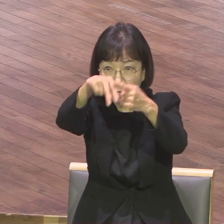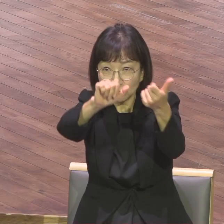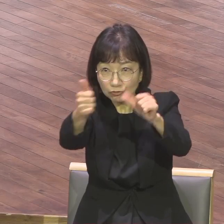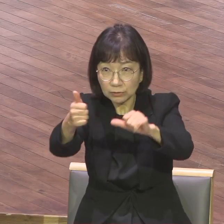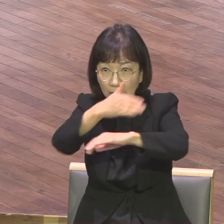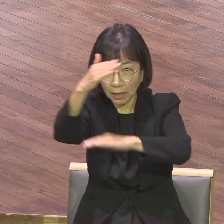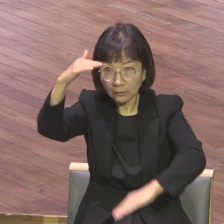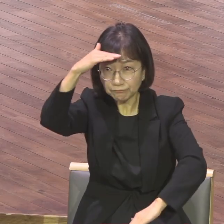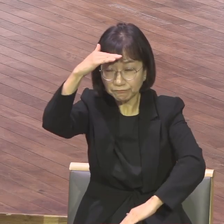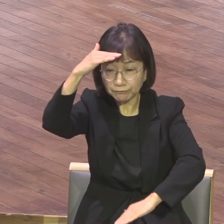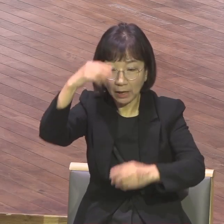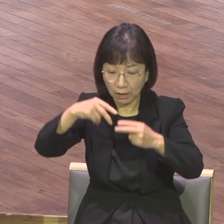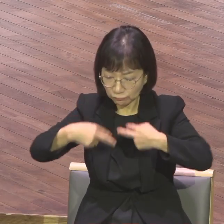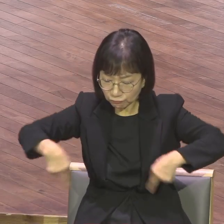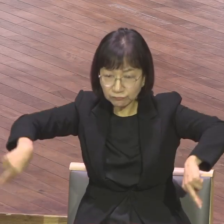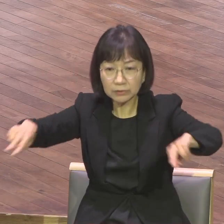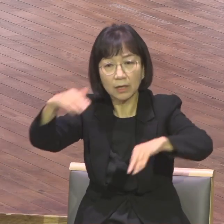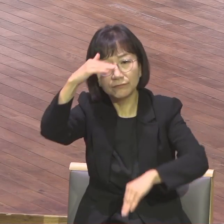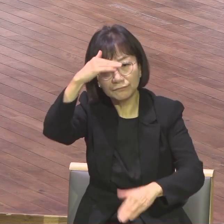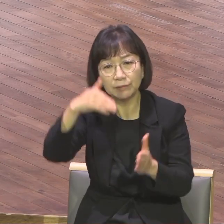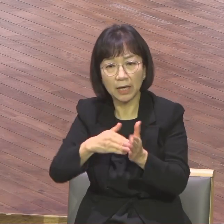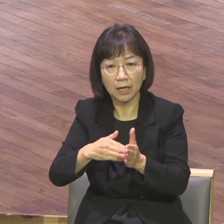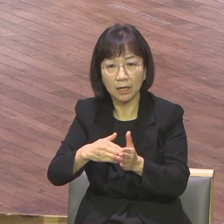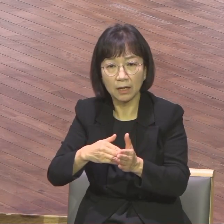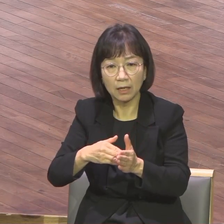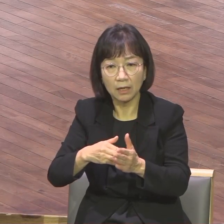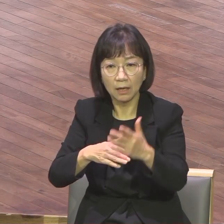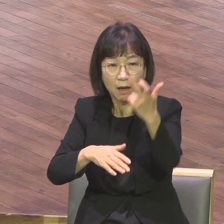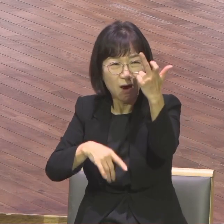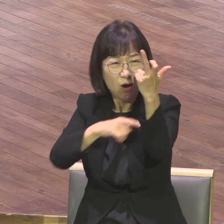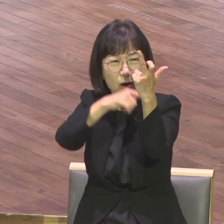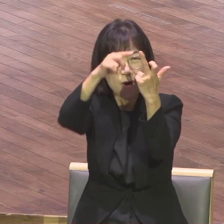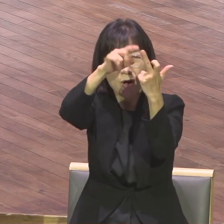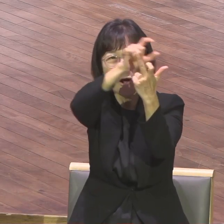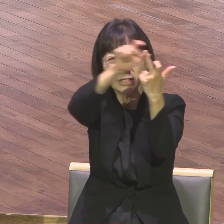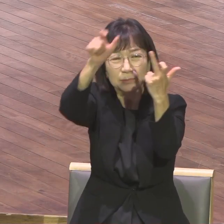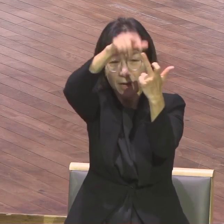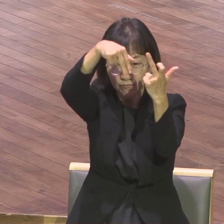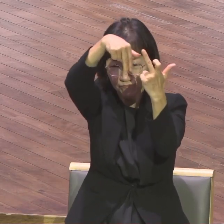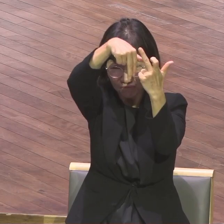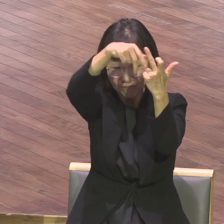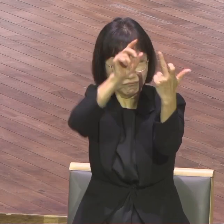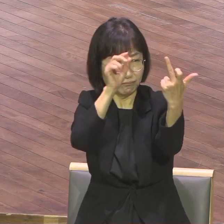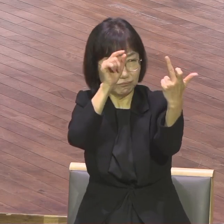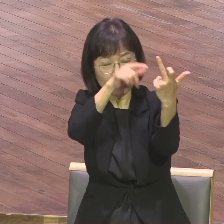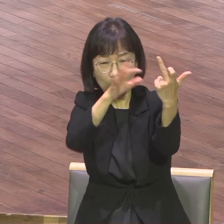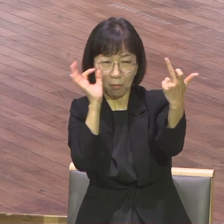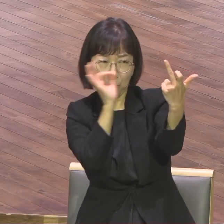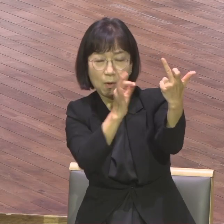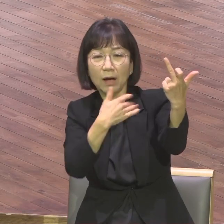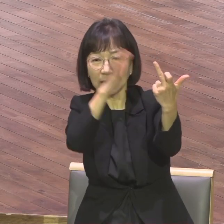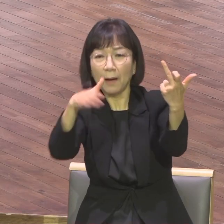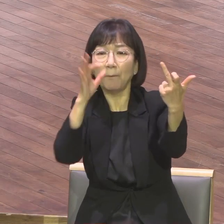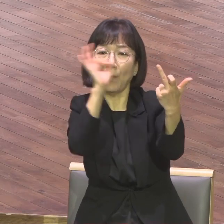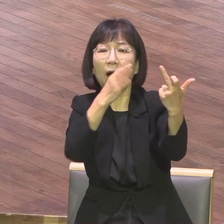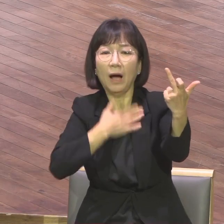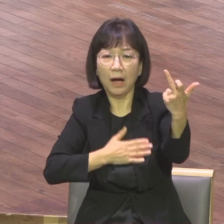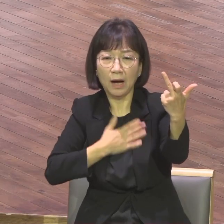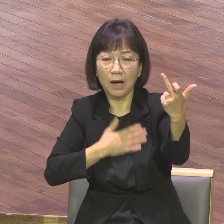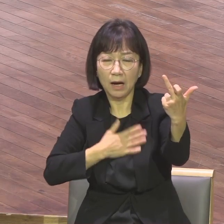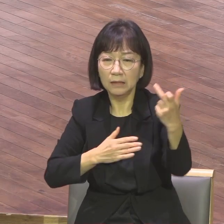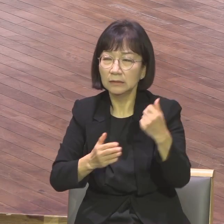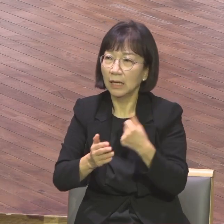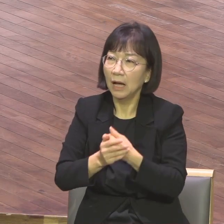처형 당한 거 다 보이는데 뭐. 산에 다 있는데 달려 있는 거 보니까 그걸 아니까 그 아버지